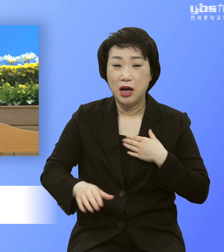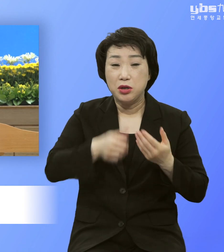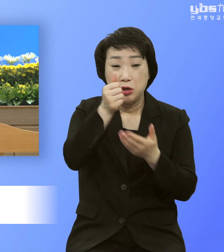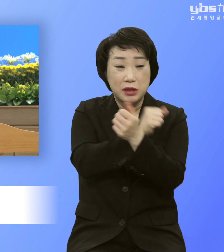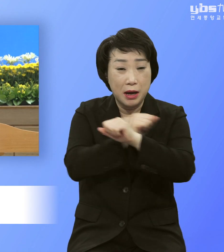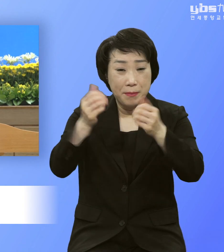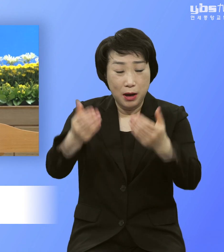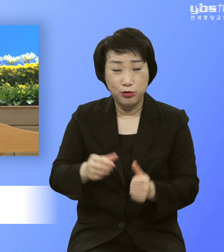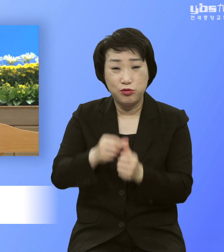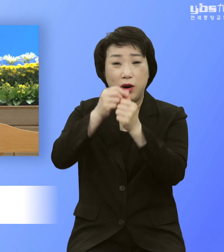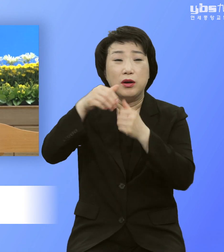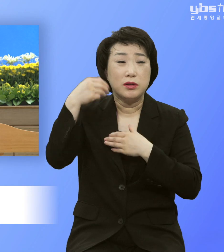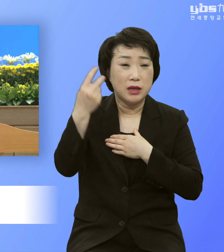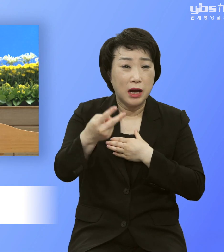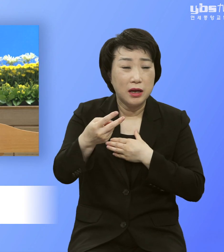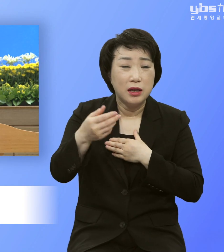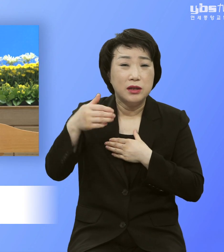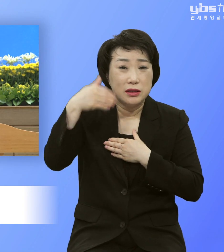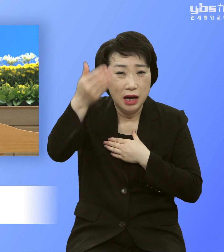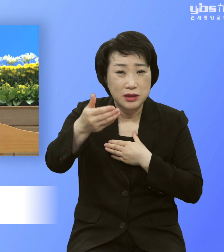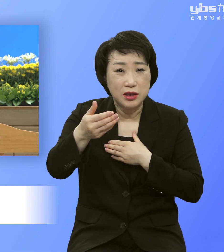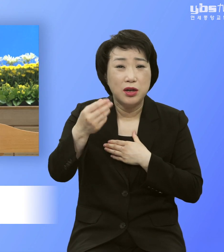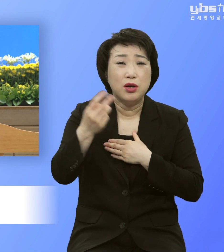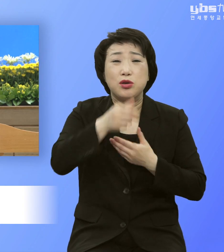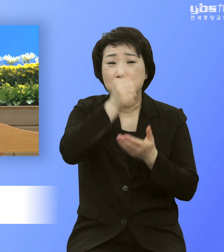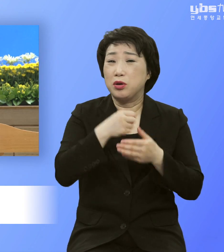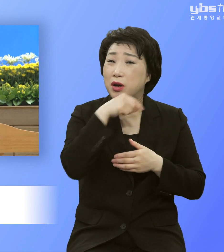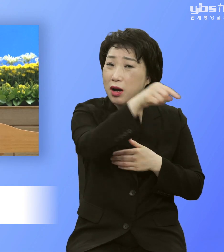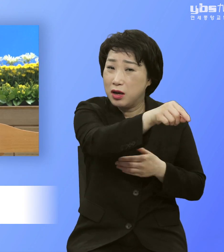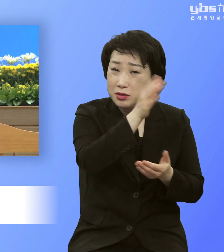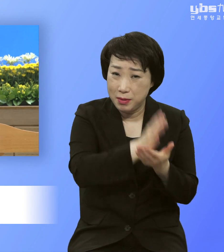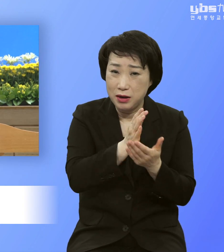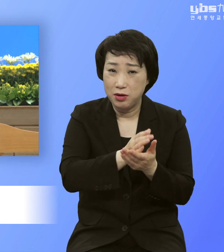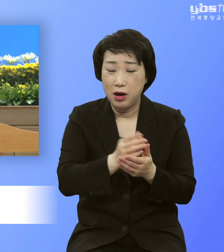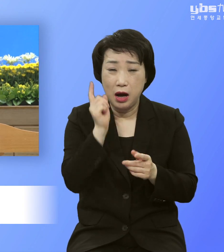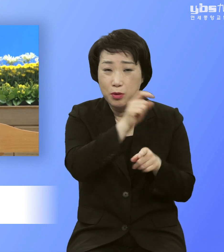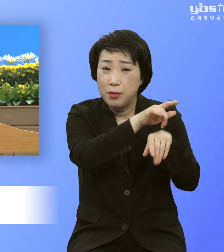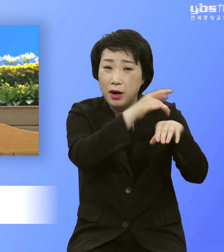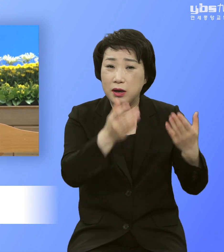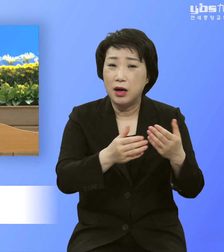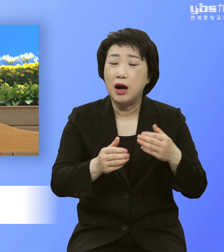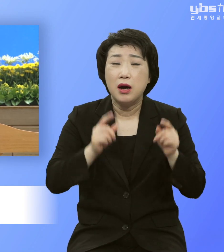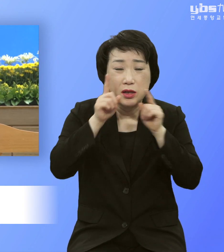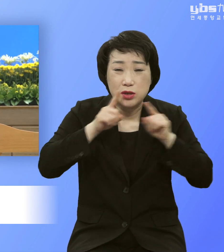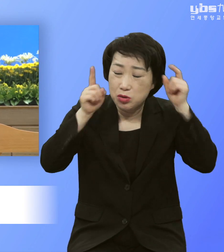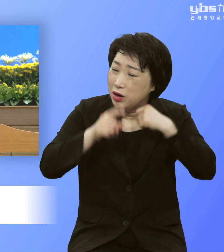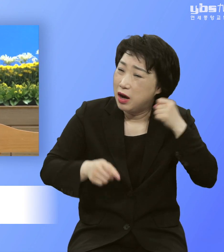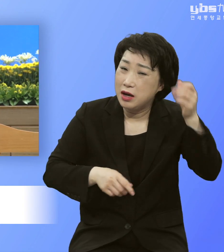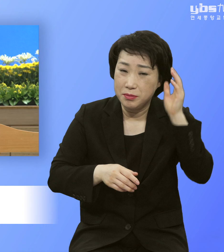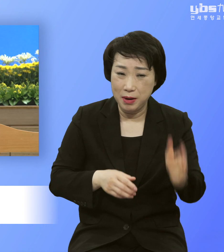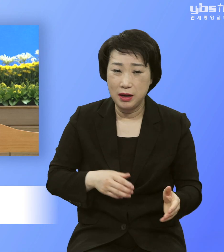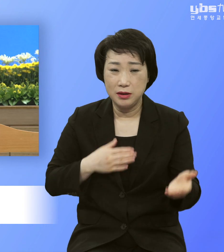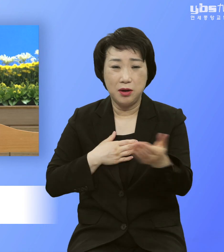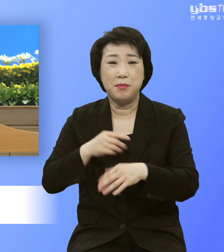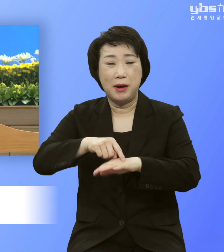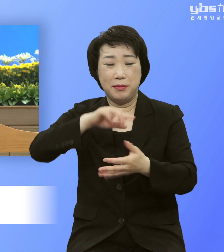받고 구원받은 다시는 죄로 돌아가지 아니라 마음사단 죄생에 끌려서 지옥까지 아니하리라 작정하며 주의 삶